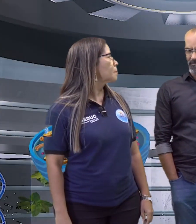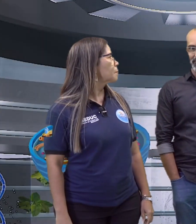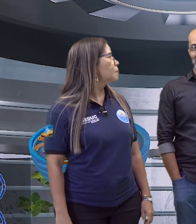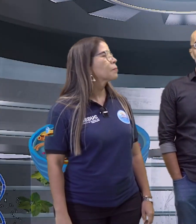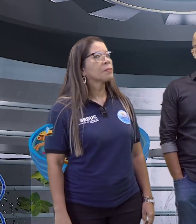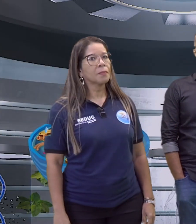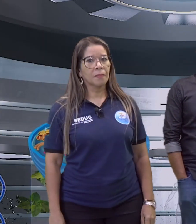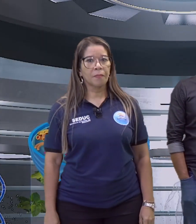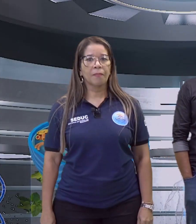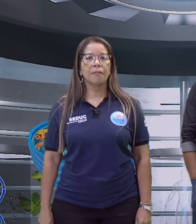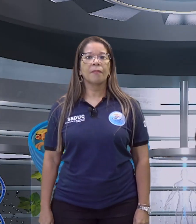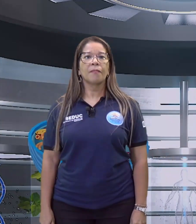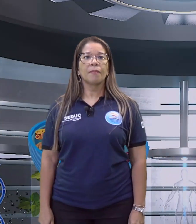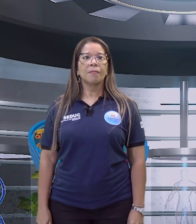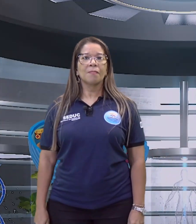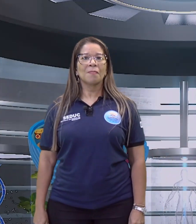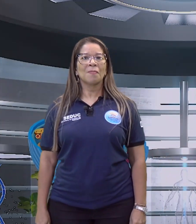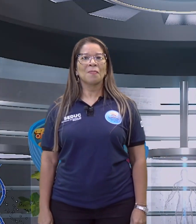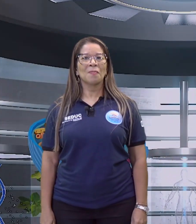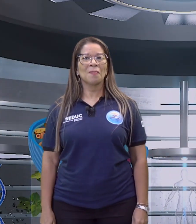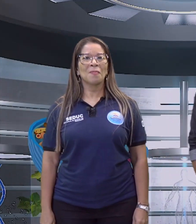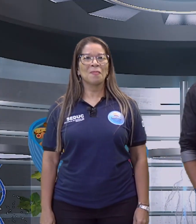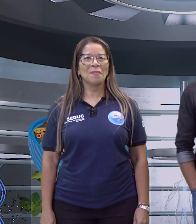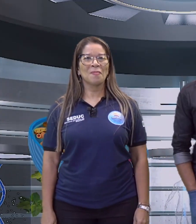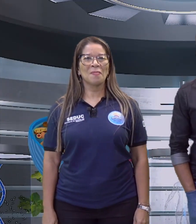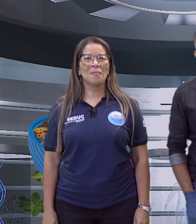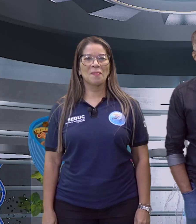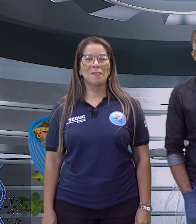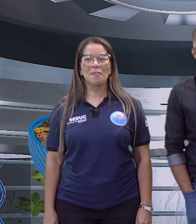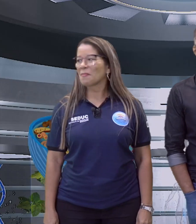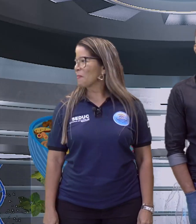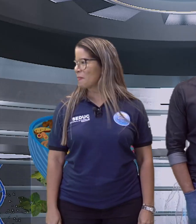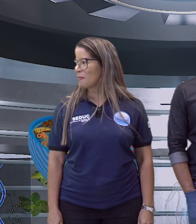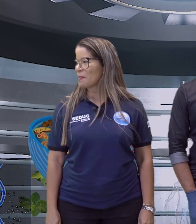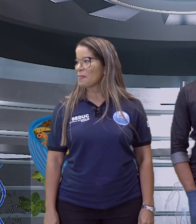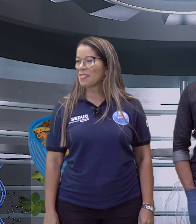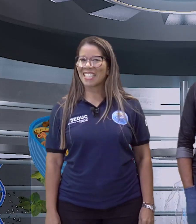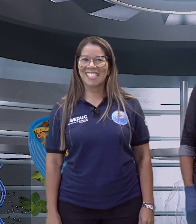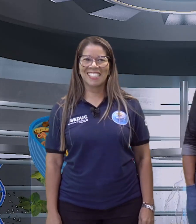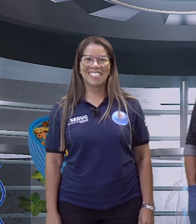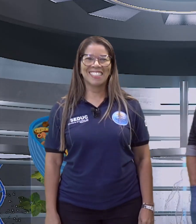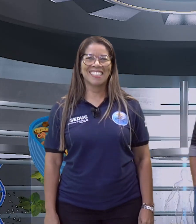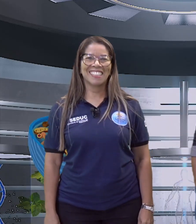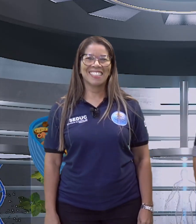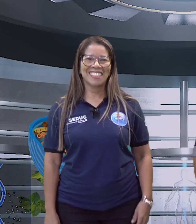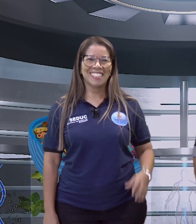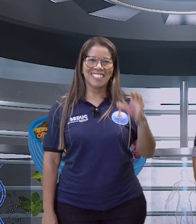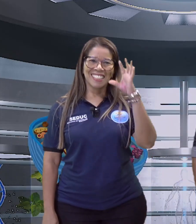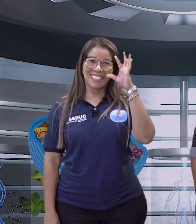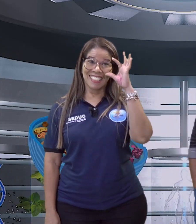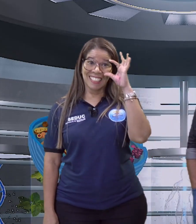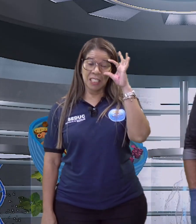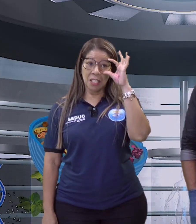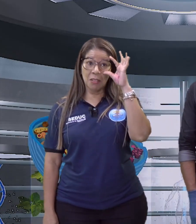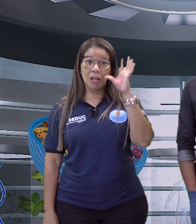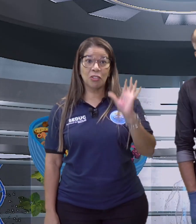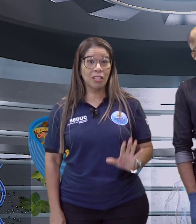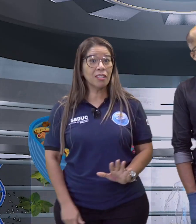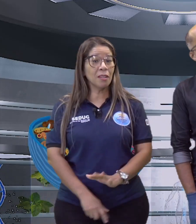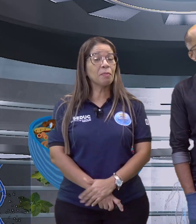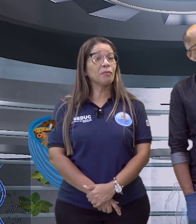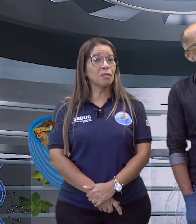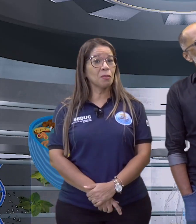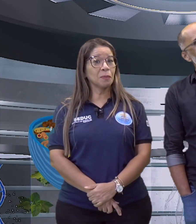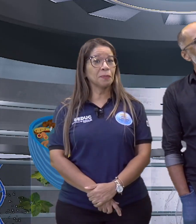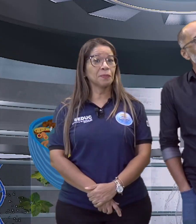é que aconteceu isso no caule, né? Estava aqui conversando com a professora Tabita. Sabe que eles já terminaram de fazer a atividade? Eu acho